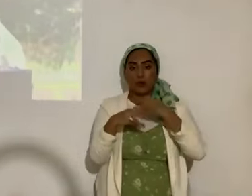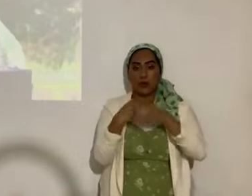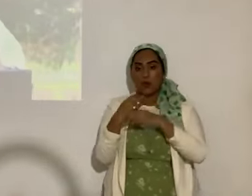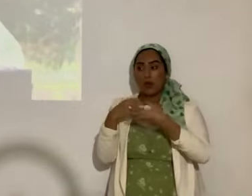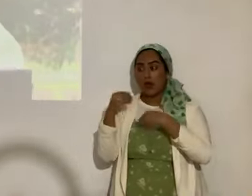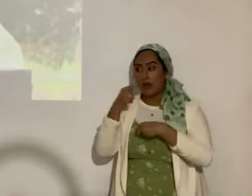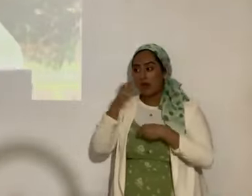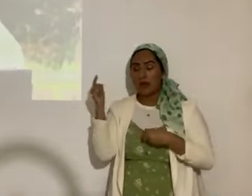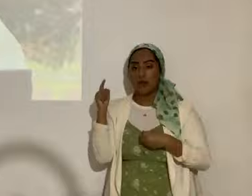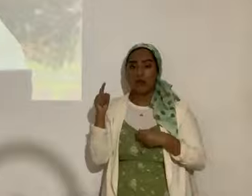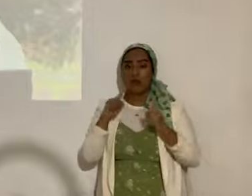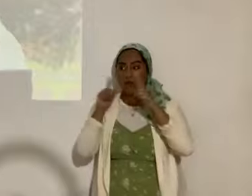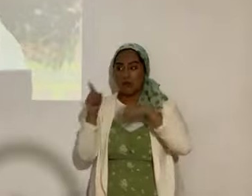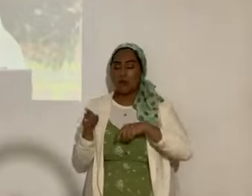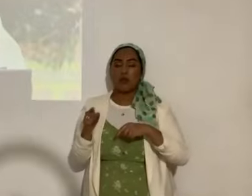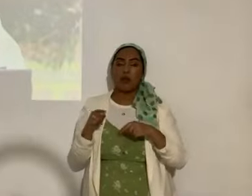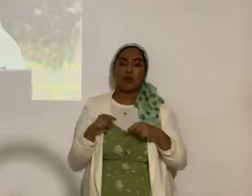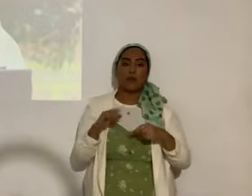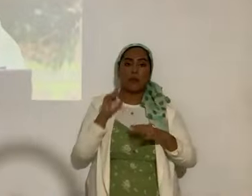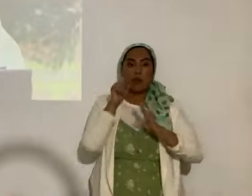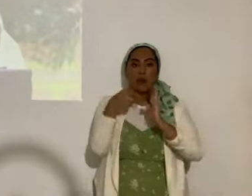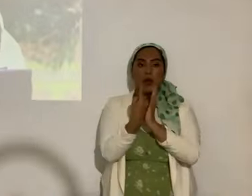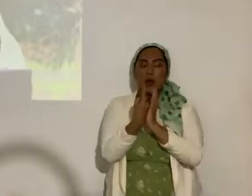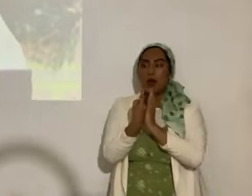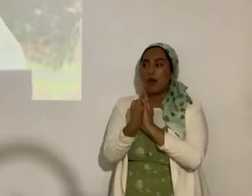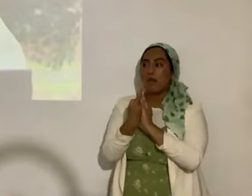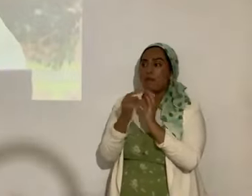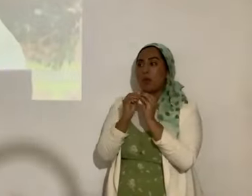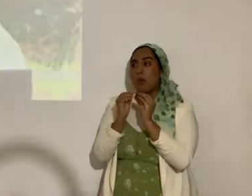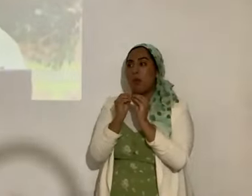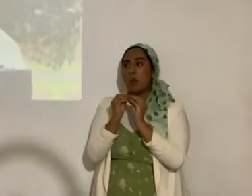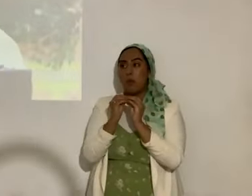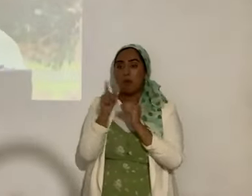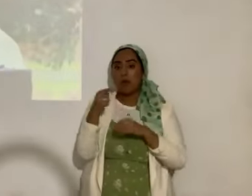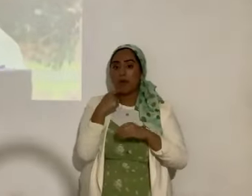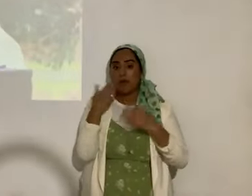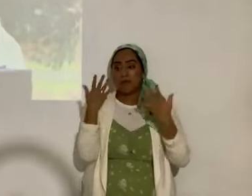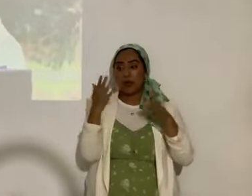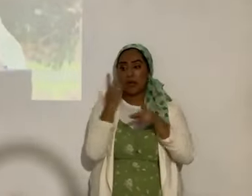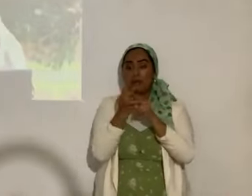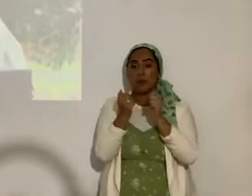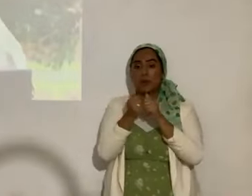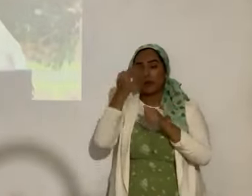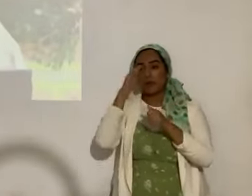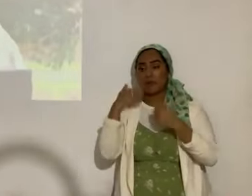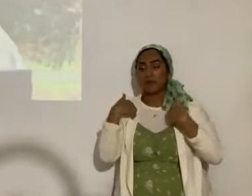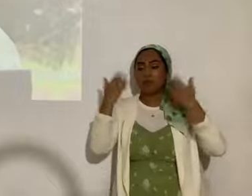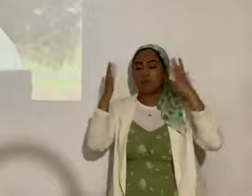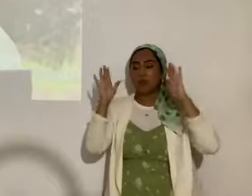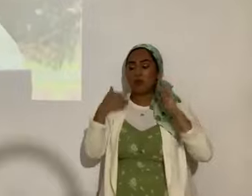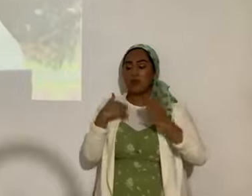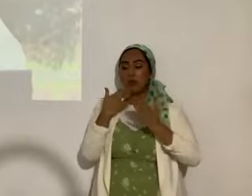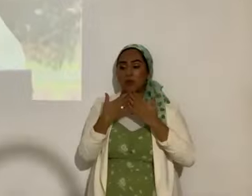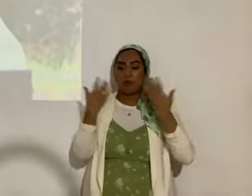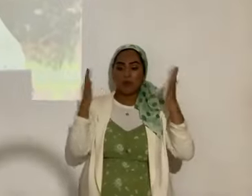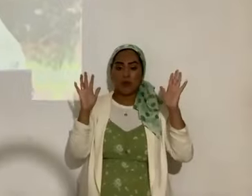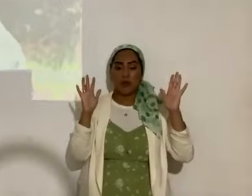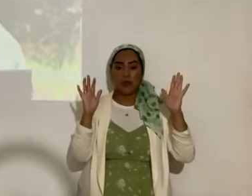ya fuera va a los cultos dominicales una hora o tal vez más y dicen ya cumplí con Dios Yo ya ya estoy bien